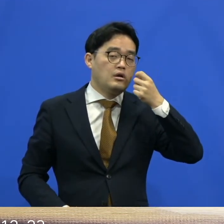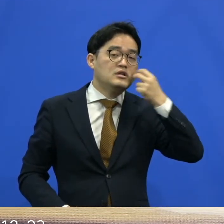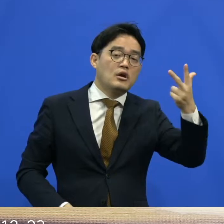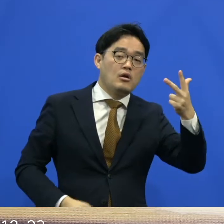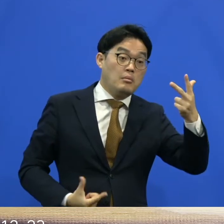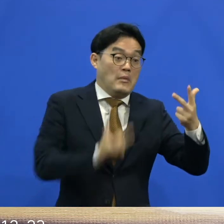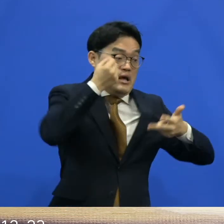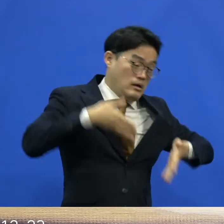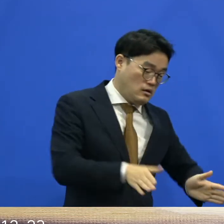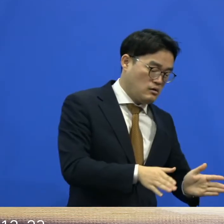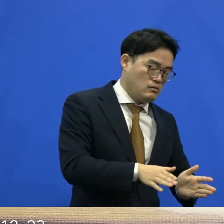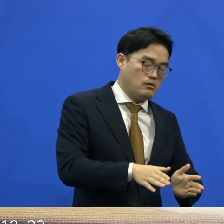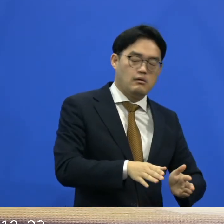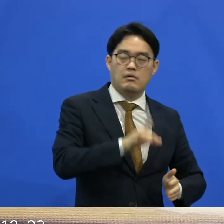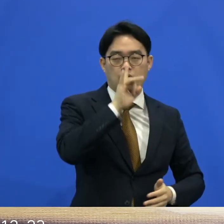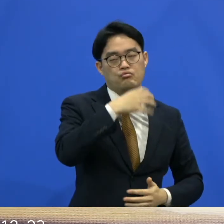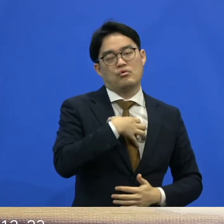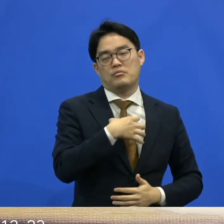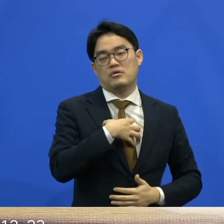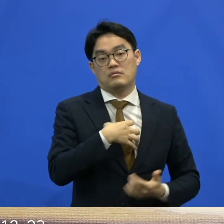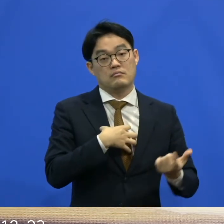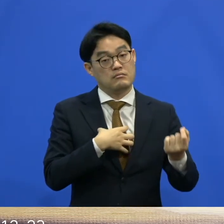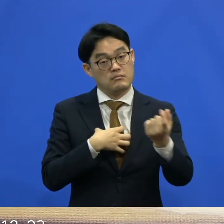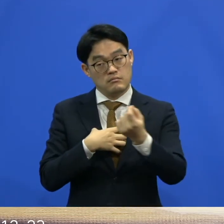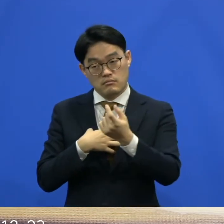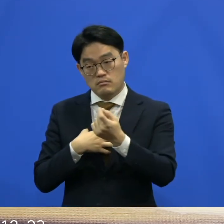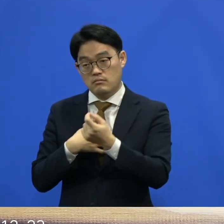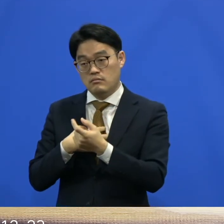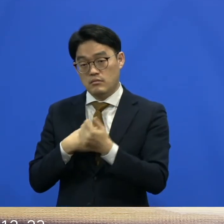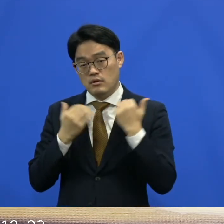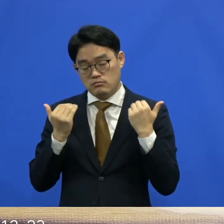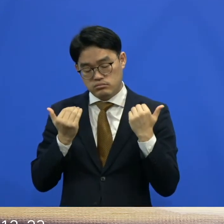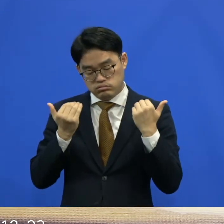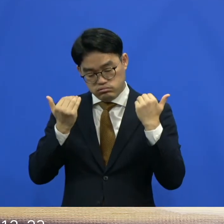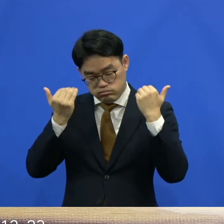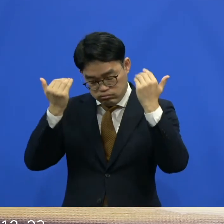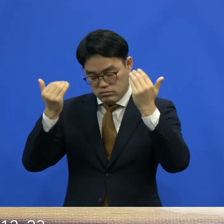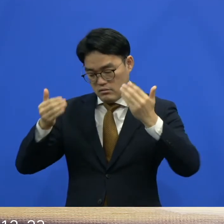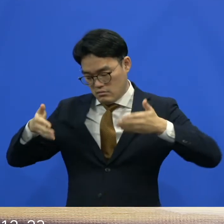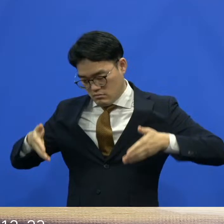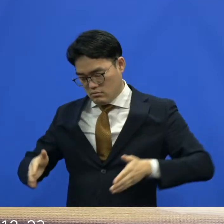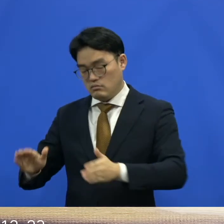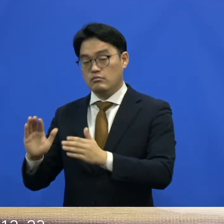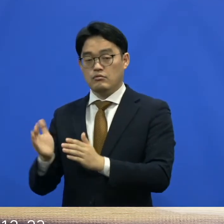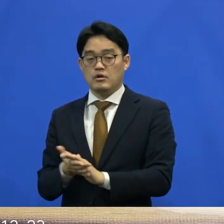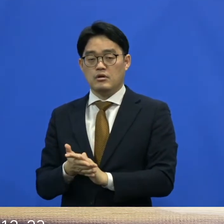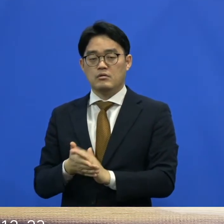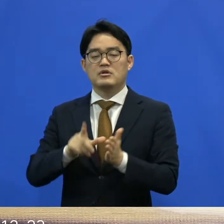여러분, 신학에서 중요한 레슨이 있습니다. 시간을 통해서 일하시는 하나님을 배우는 겁니다.